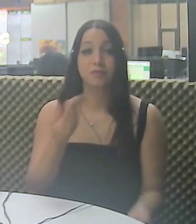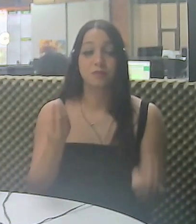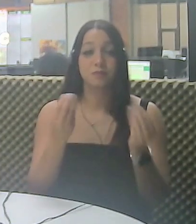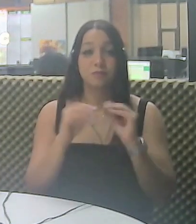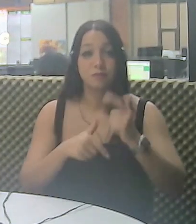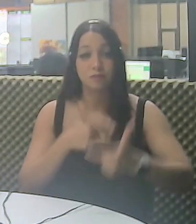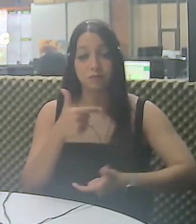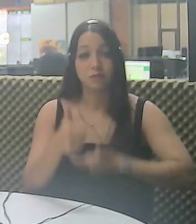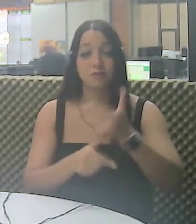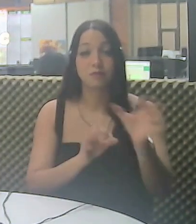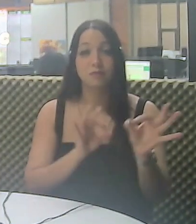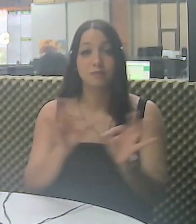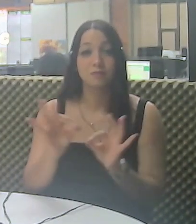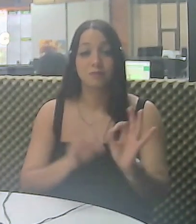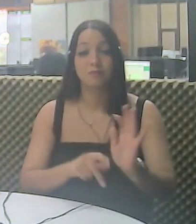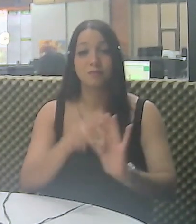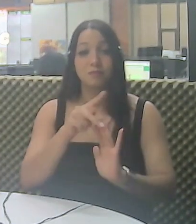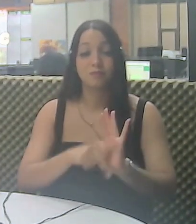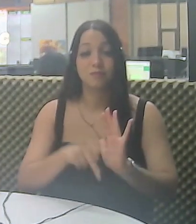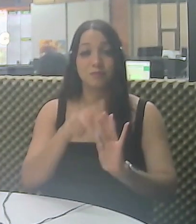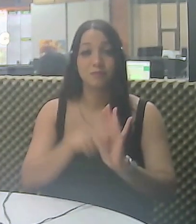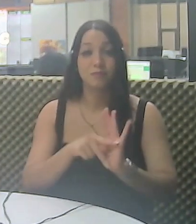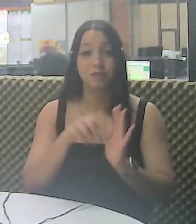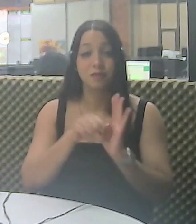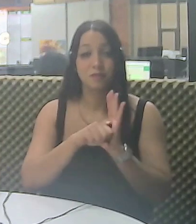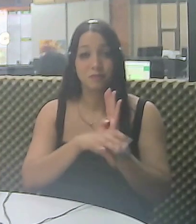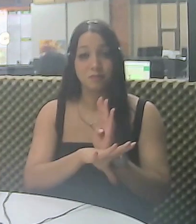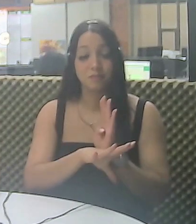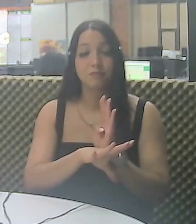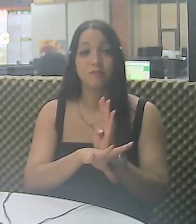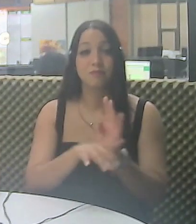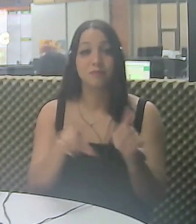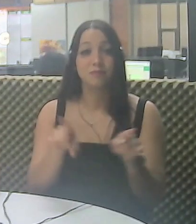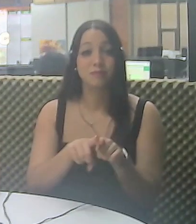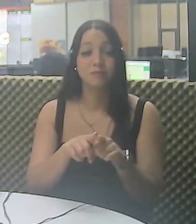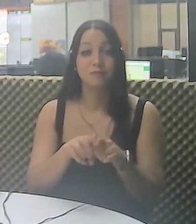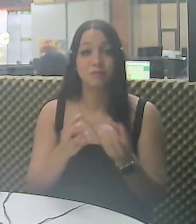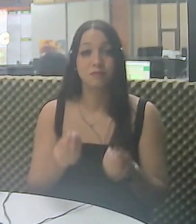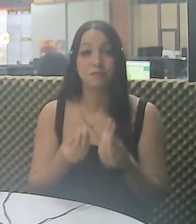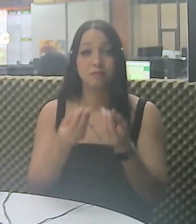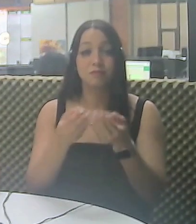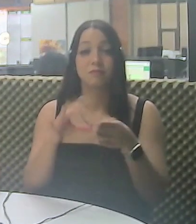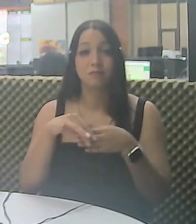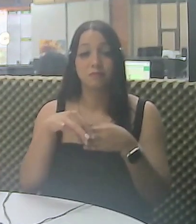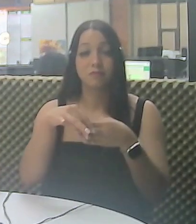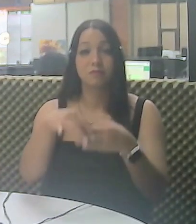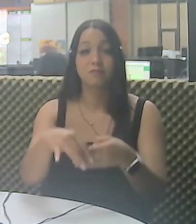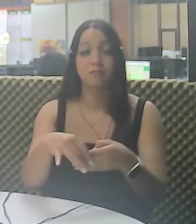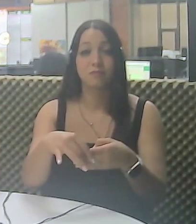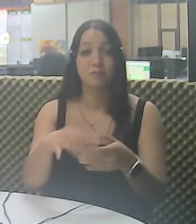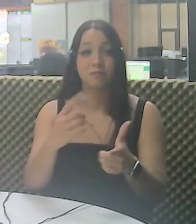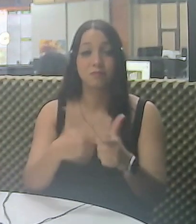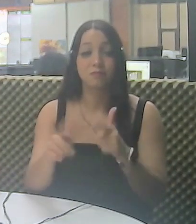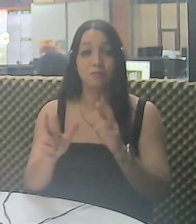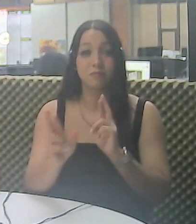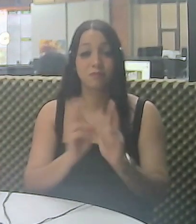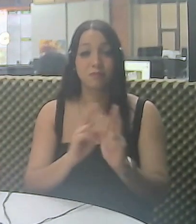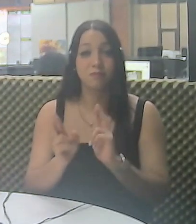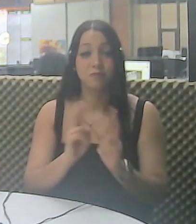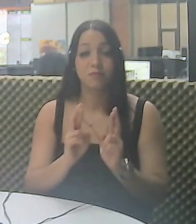inserção em serviços, programas, projetos e benefícios, além de fornecimento de encaminhamentos para solucionar